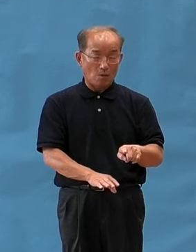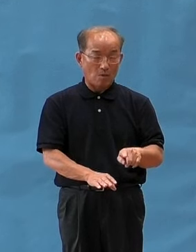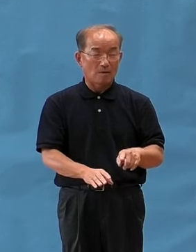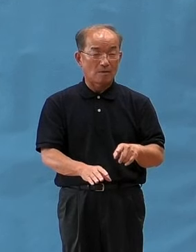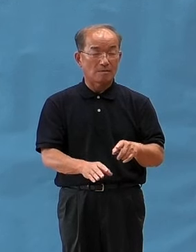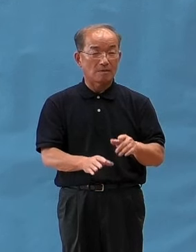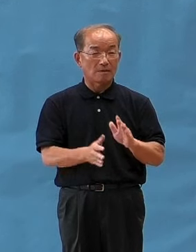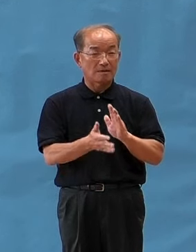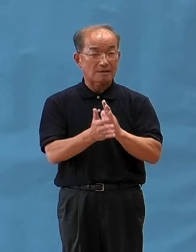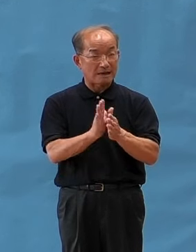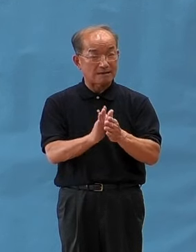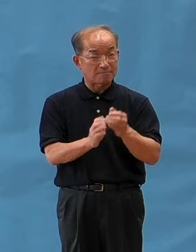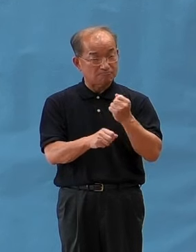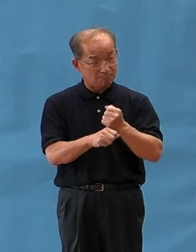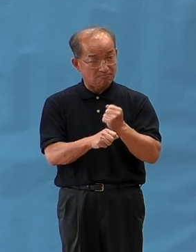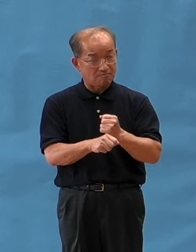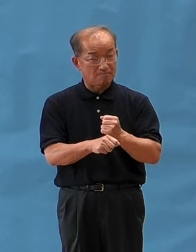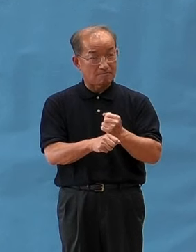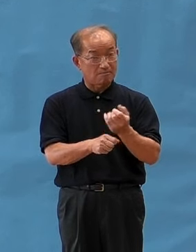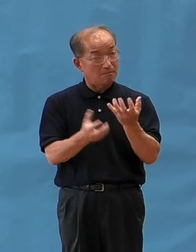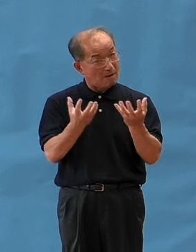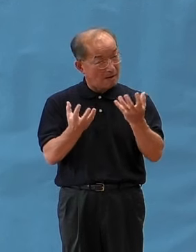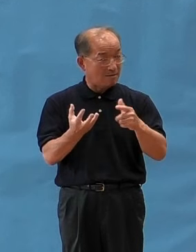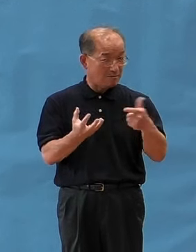ず、これまで、